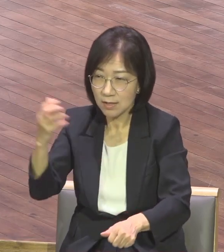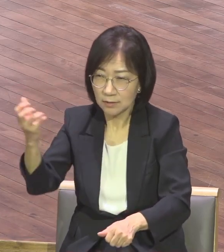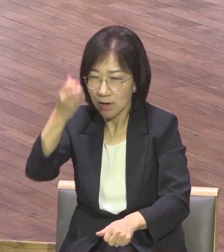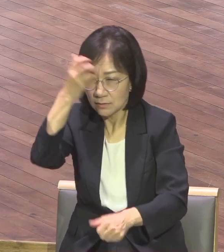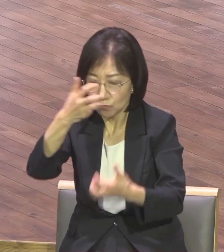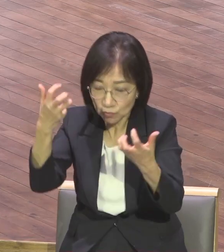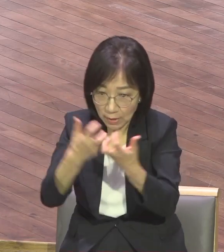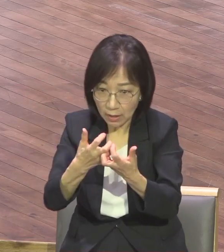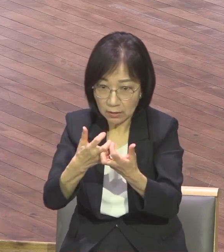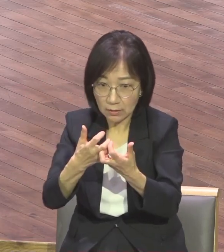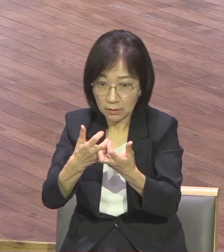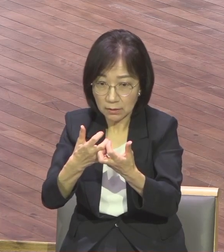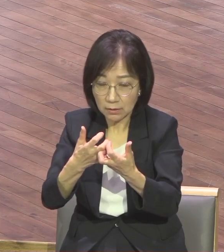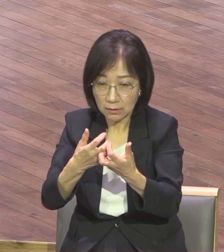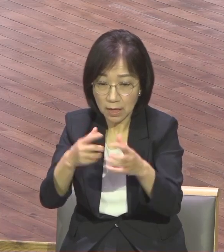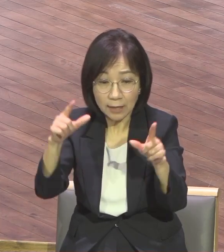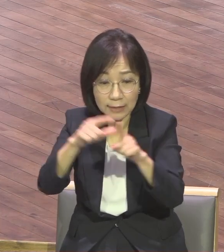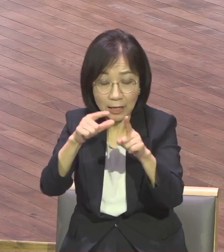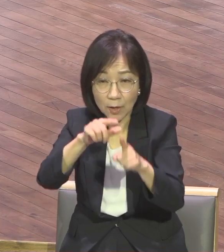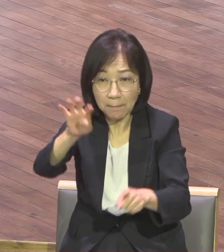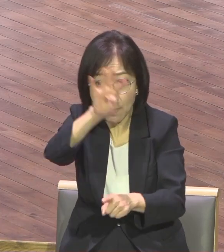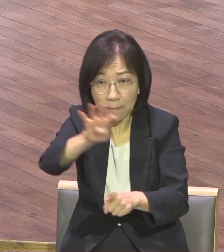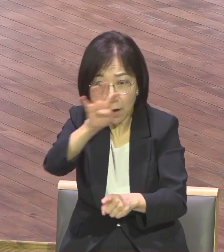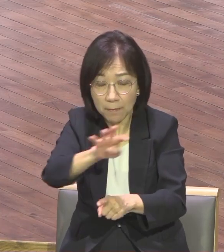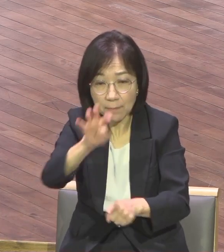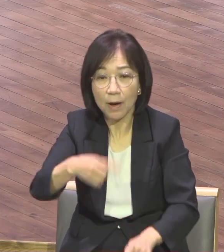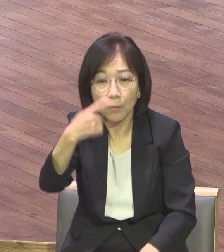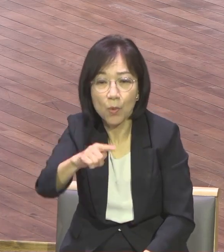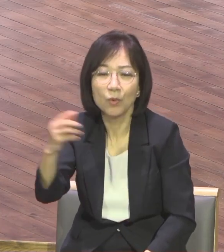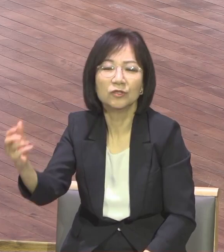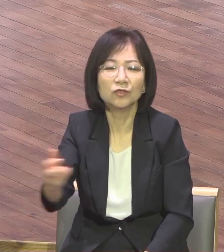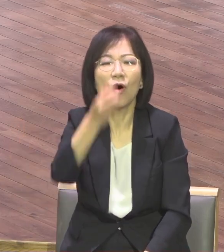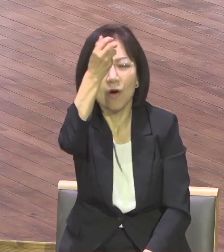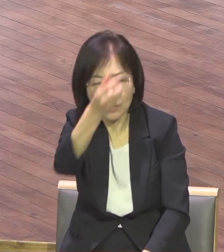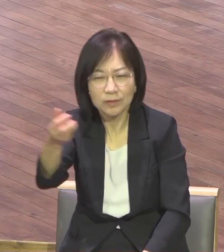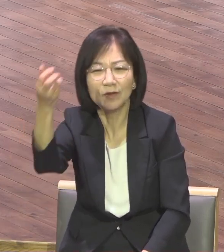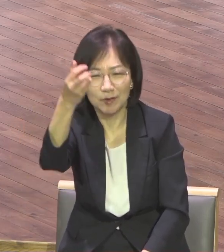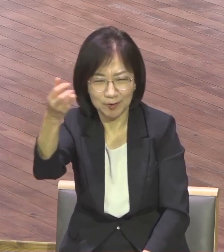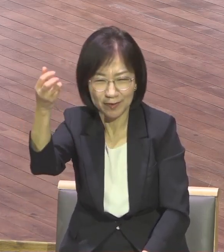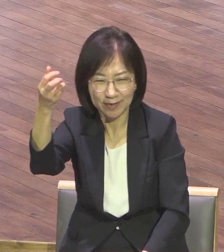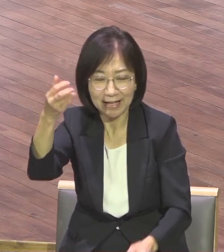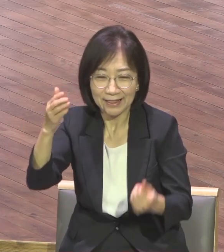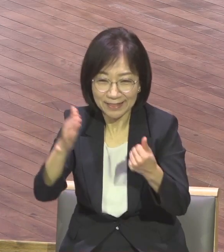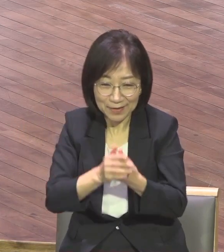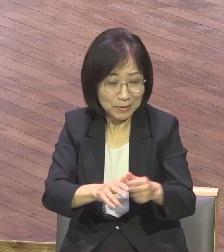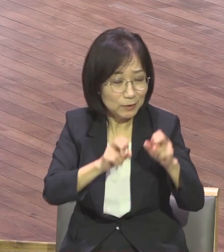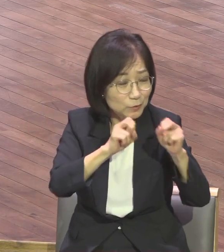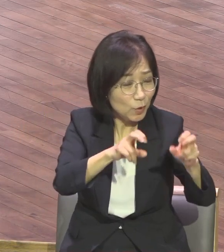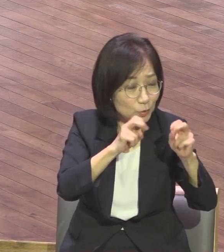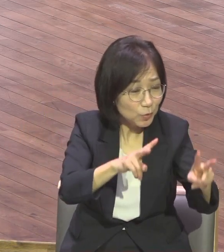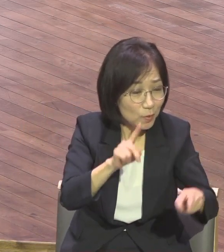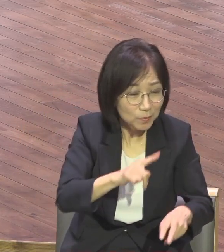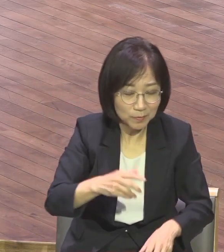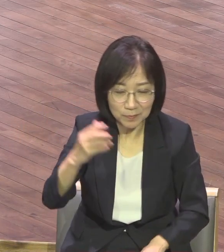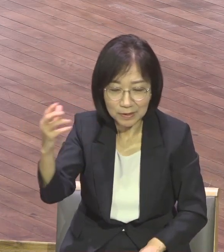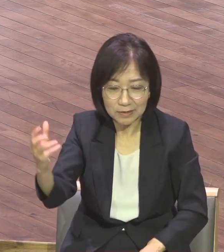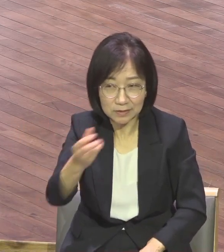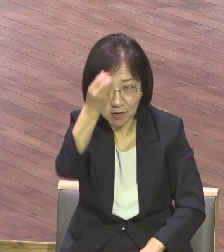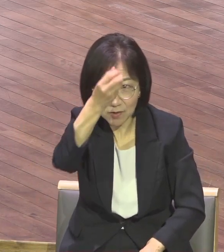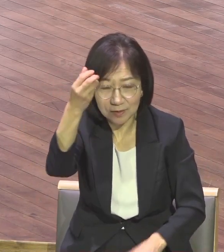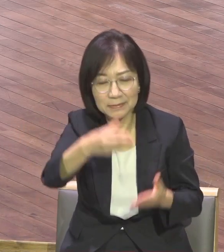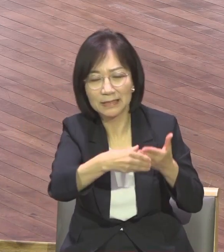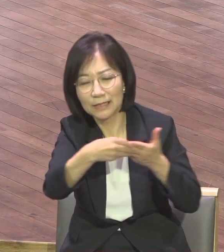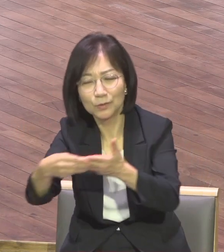뭐요? 성교는 성령이 이끄는 삶이 돼야 돼요. 성령이 이끄는 삶.